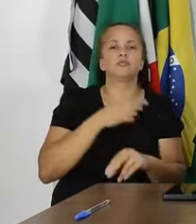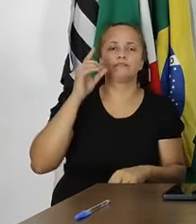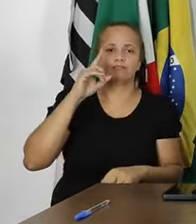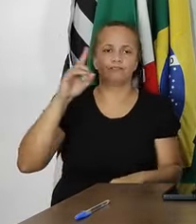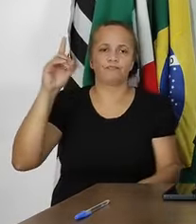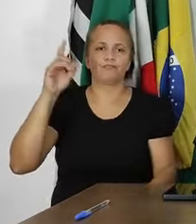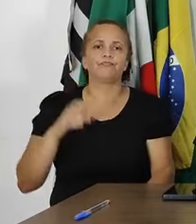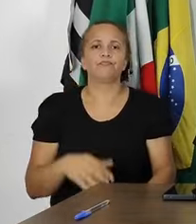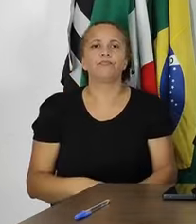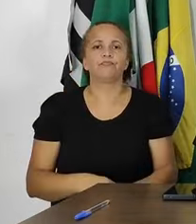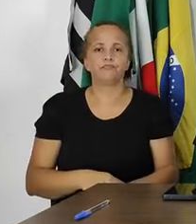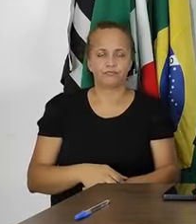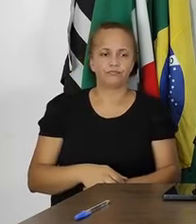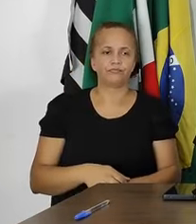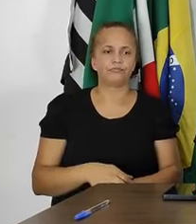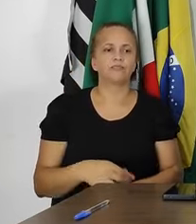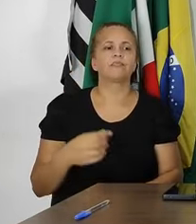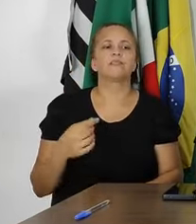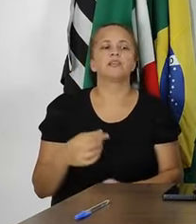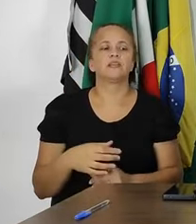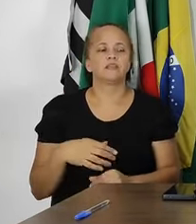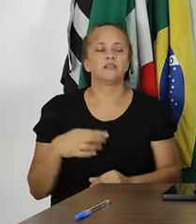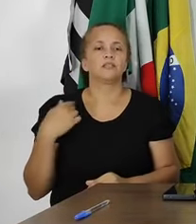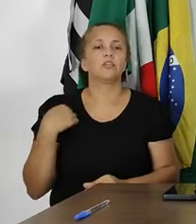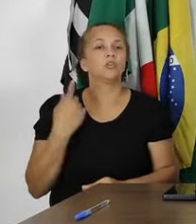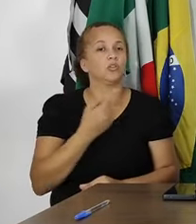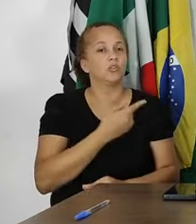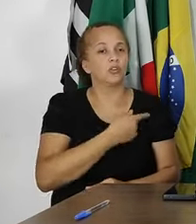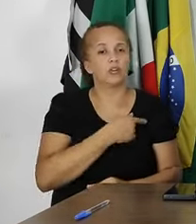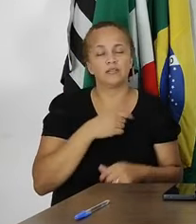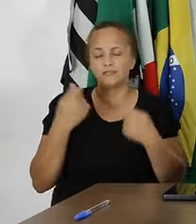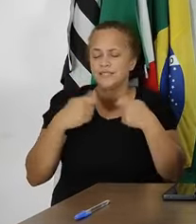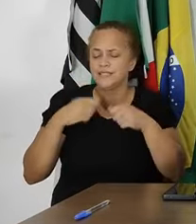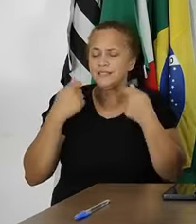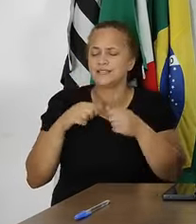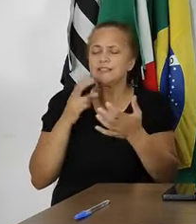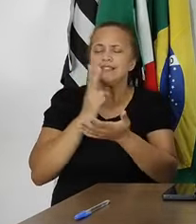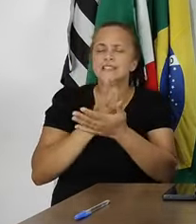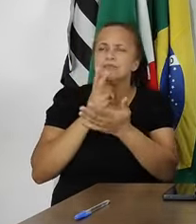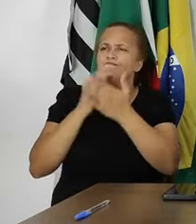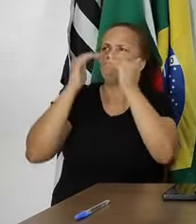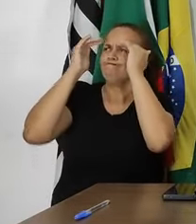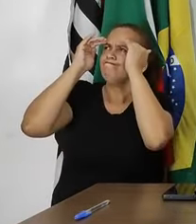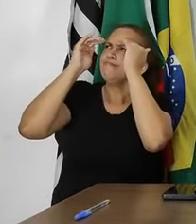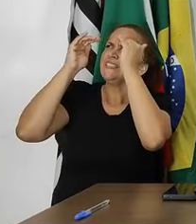culto racional. Gente, aqui envolve disciplinas espirituais,